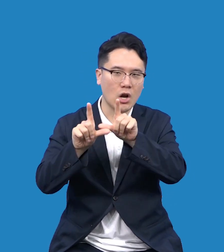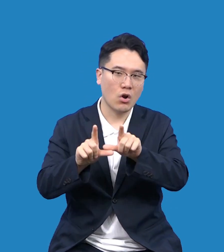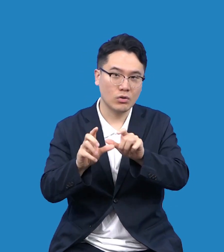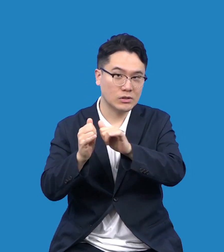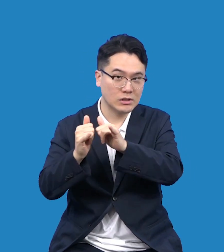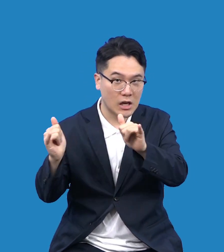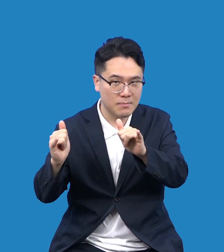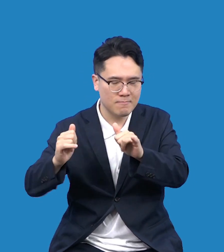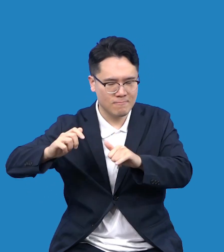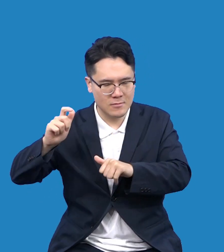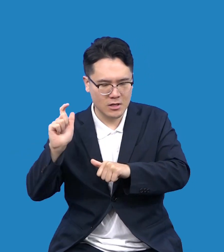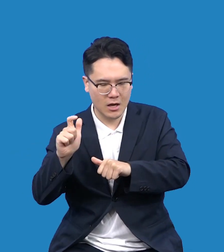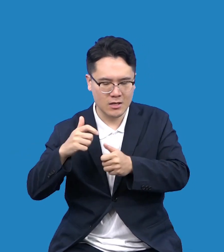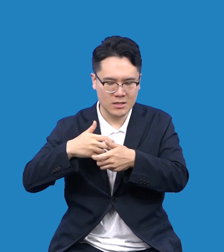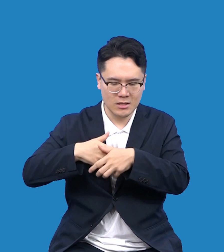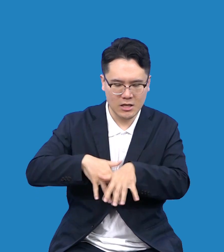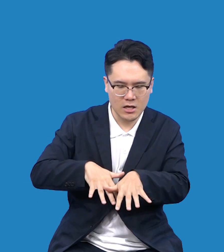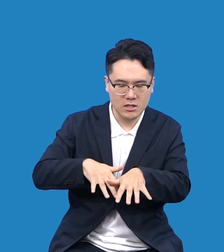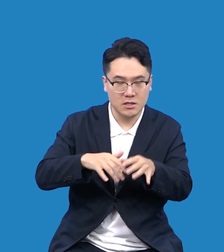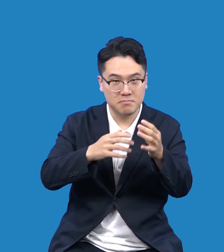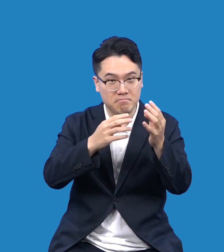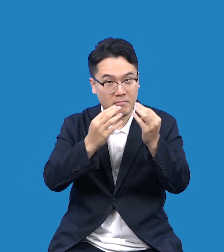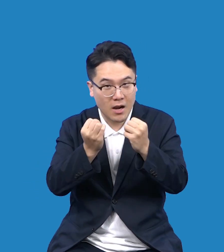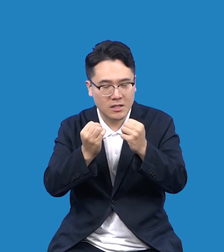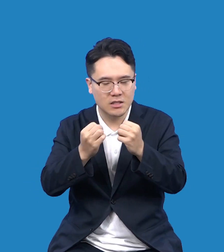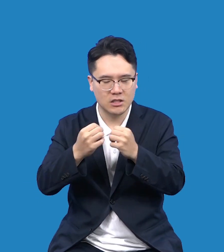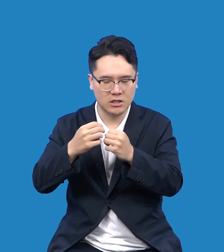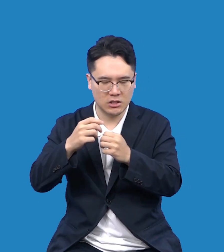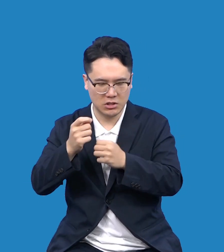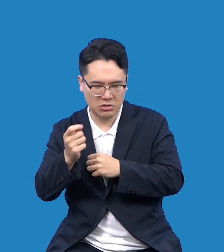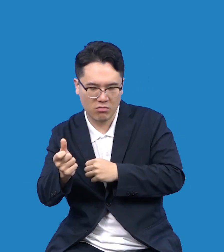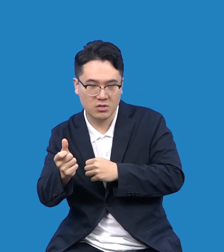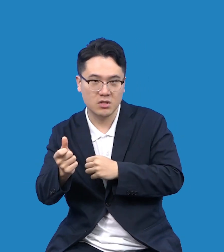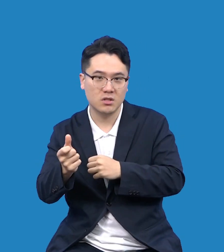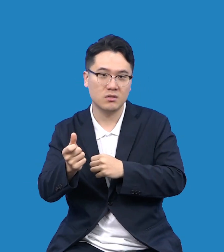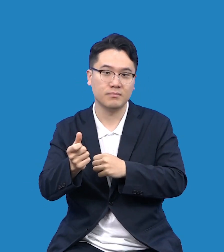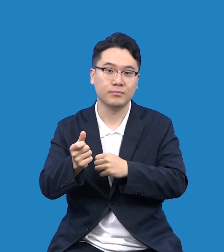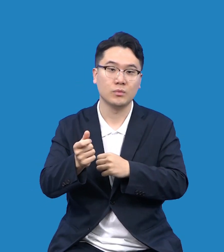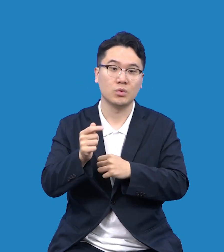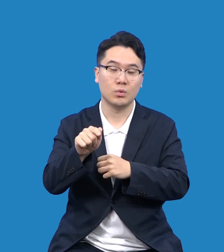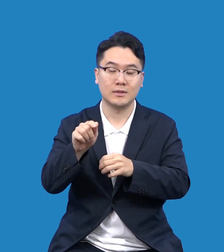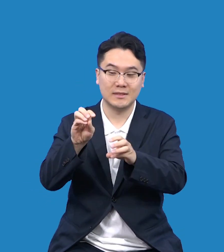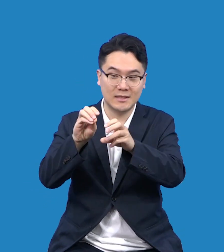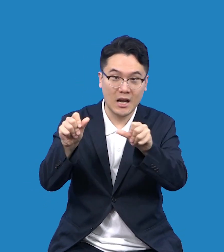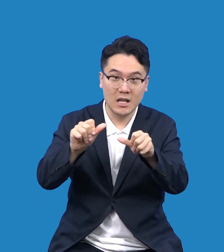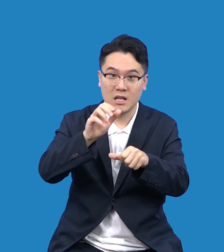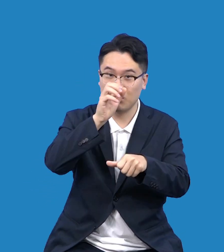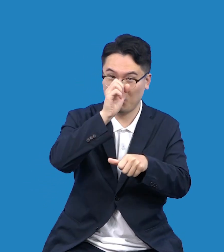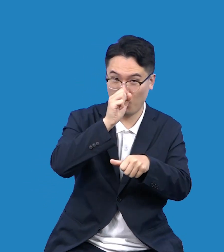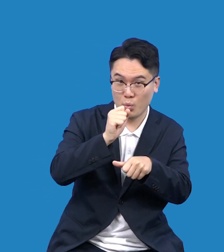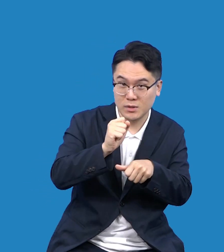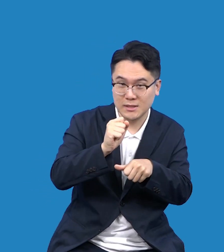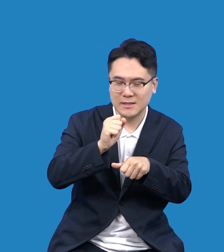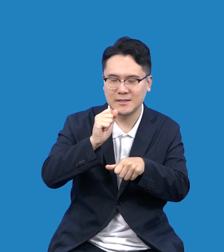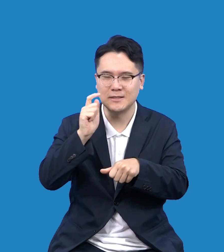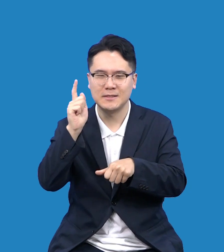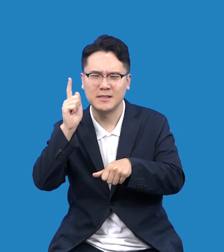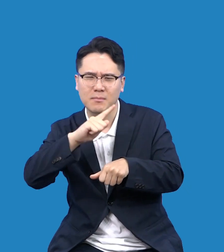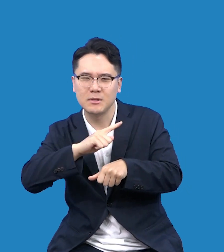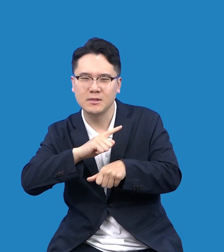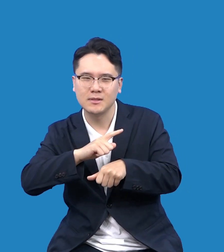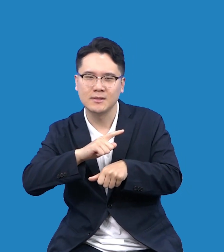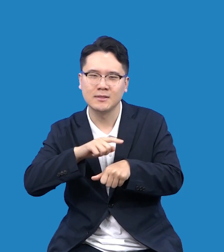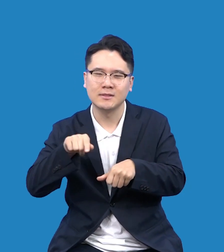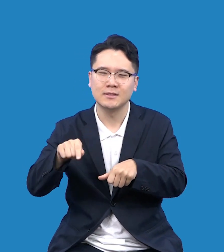약한지 많은지 적은지와 그들이 사는 땅이 좋은지 나쁜지와